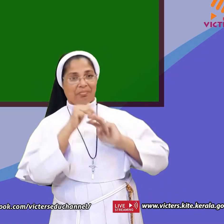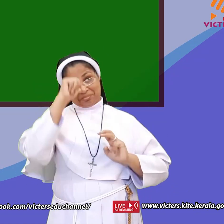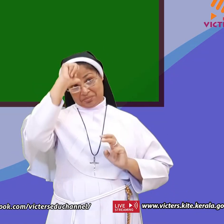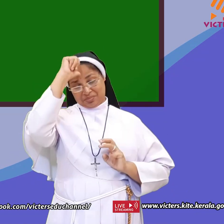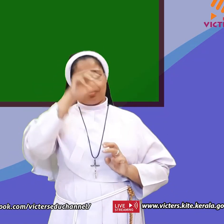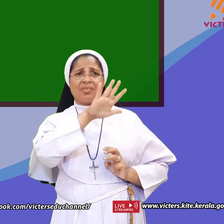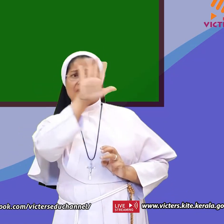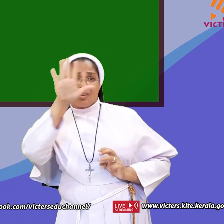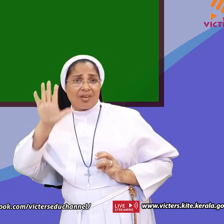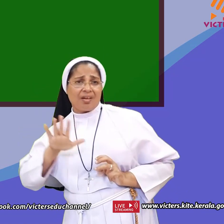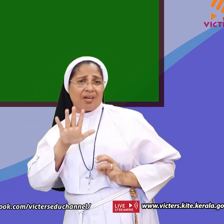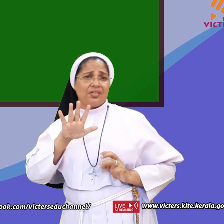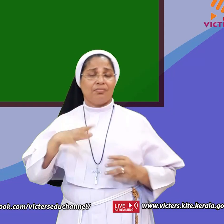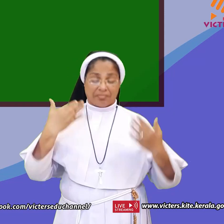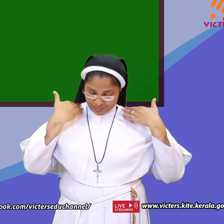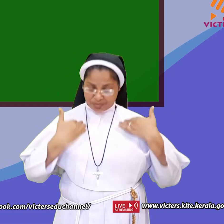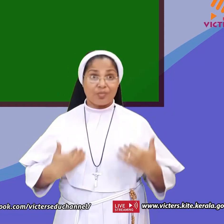തുടങ്ങിയവയൊന്നും വാസ്തവമല്ല.